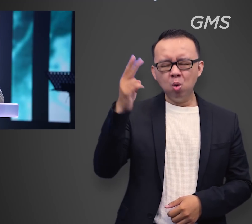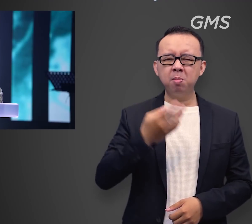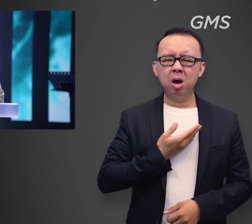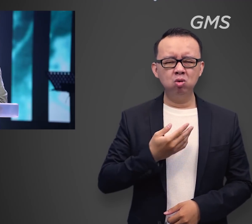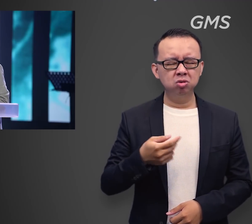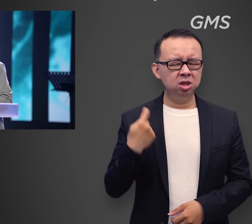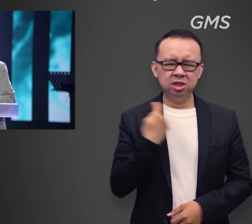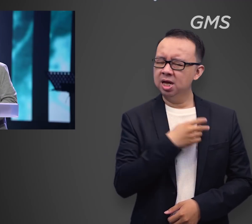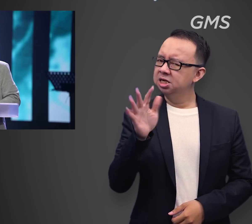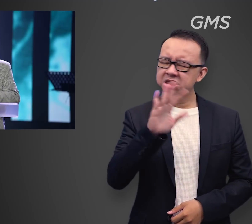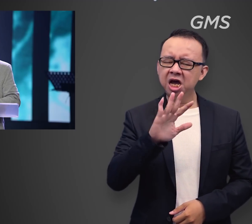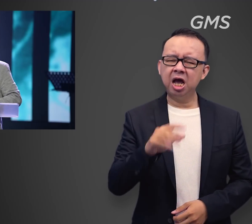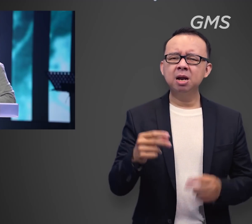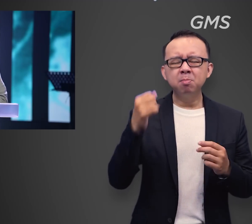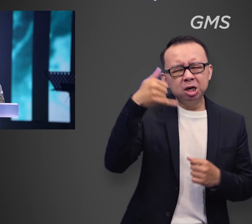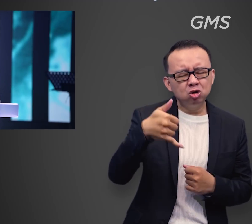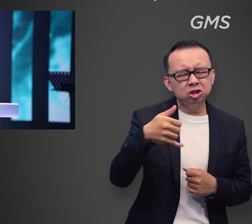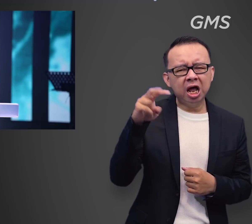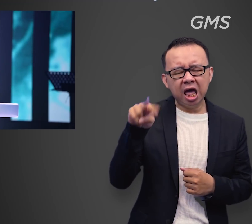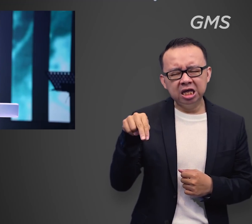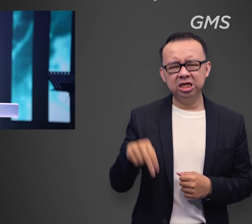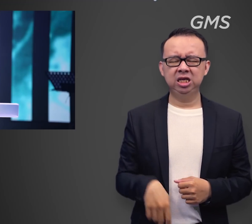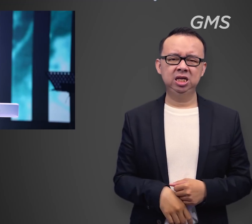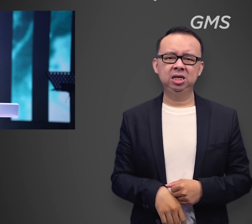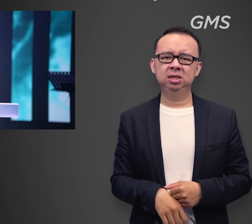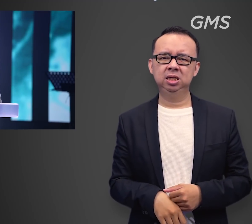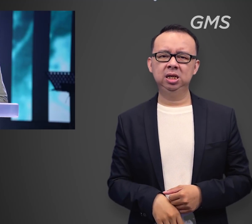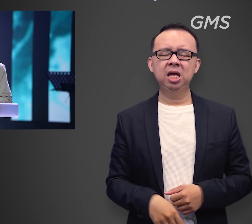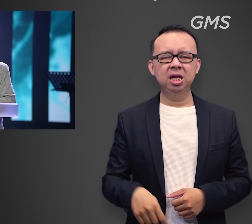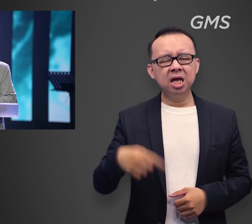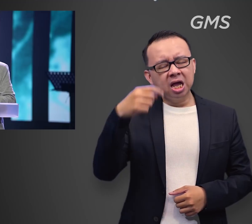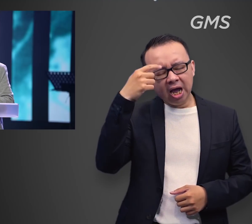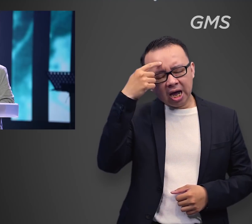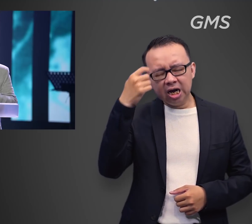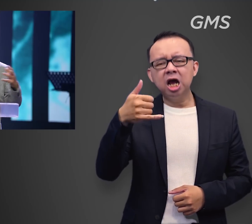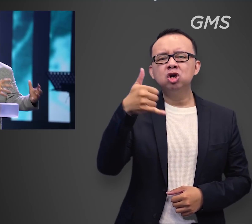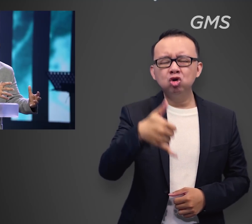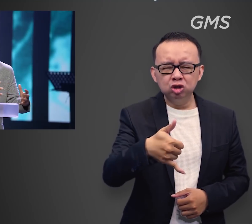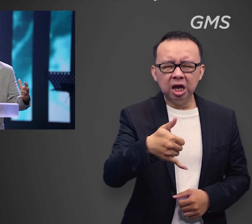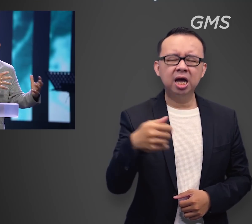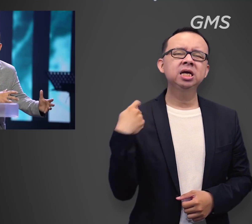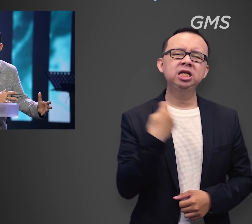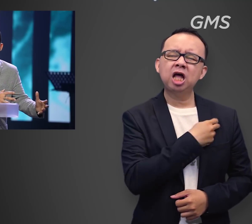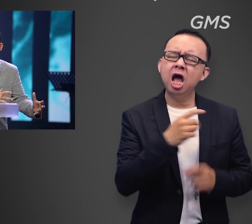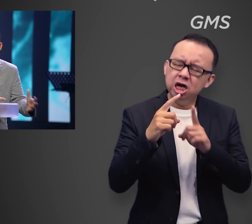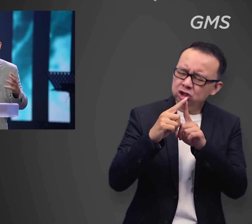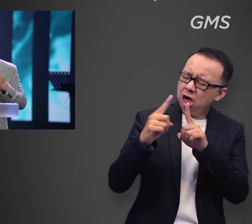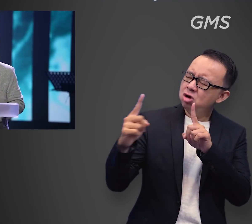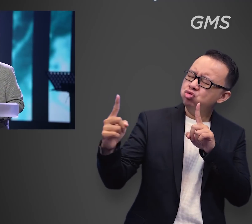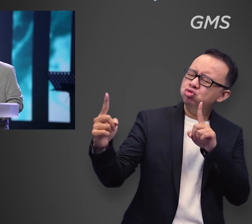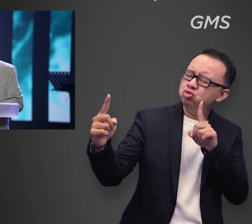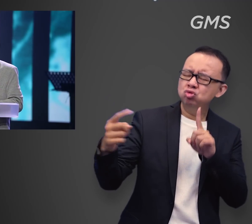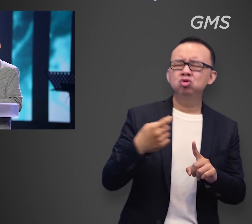Karena dosa itu yang membuat kita kehilangan kemuliaan Tuhan. Karena dosa itu yang membuat kita semakin jauh dari kehendak Tuhan.